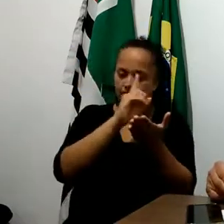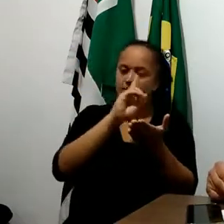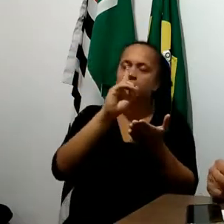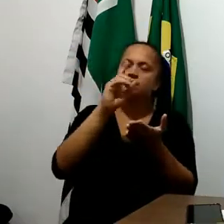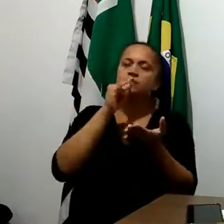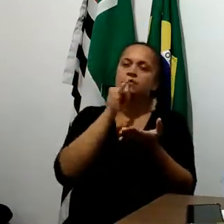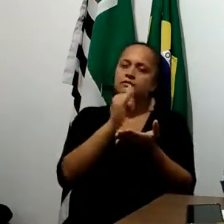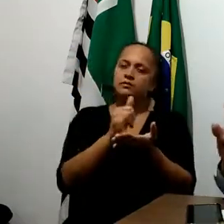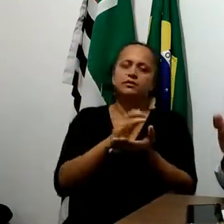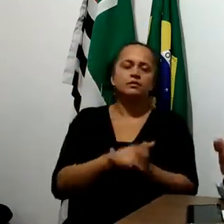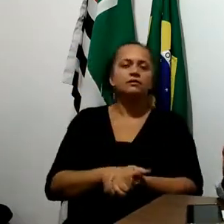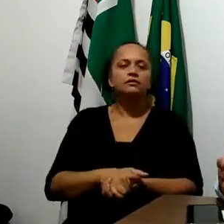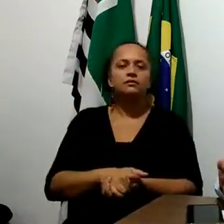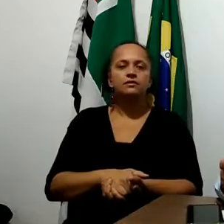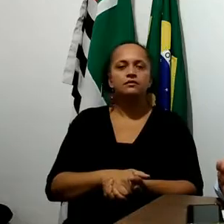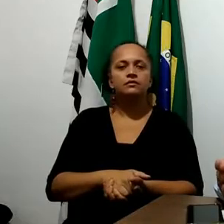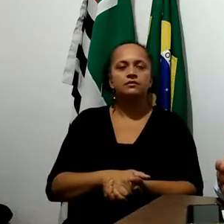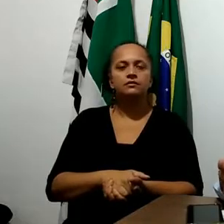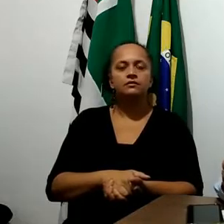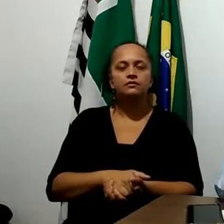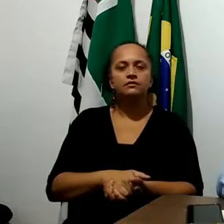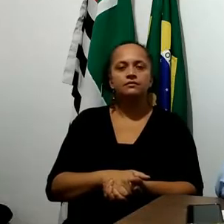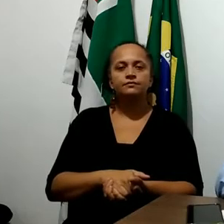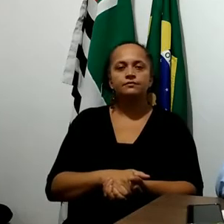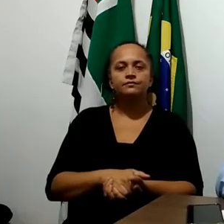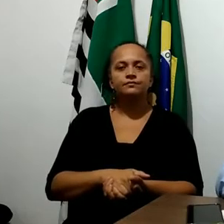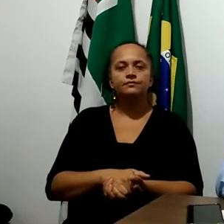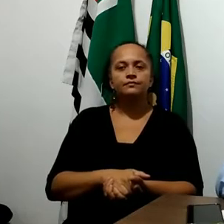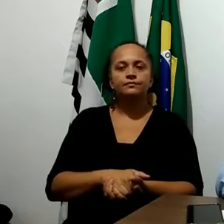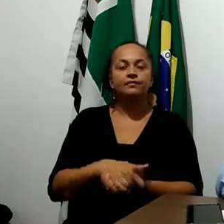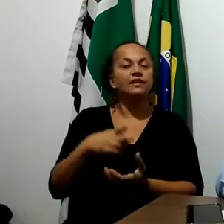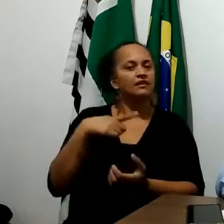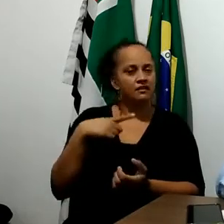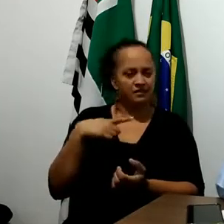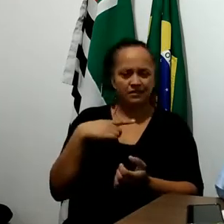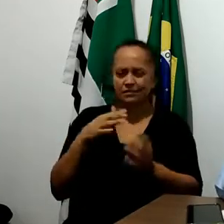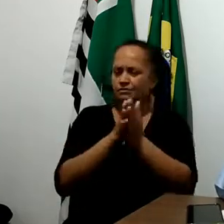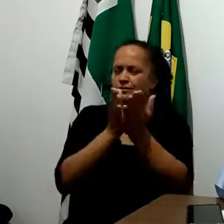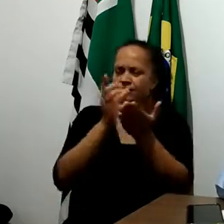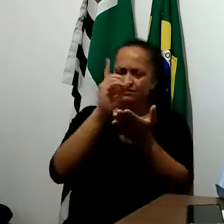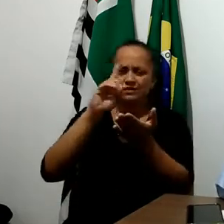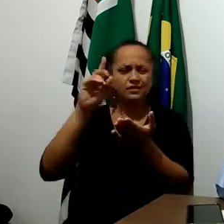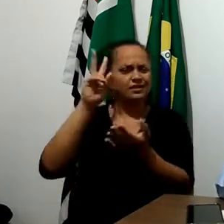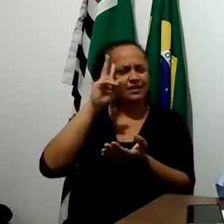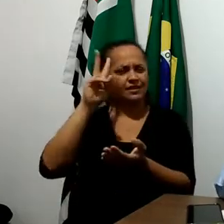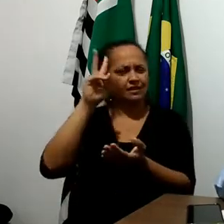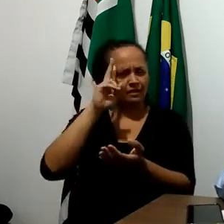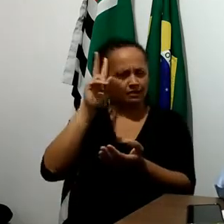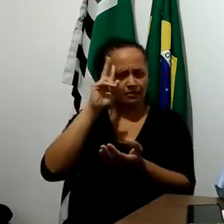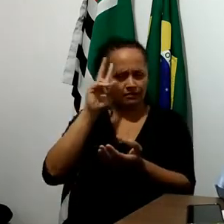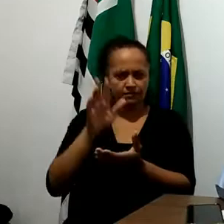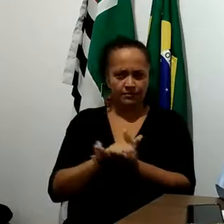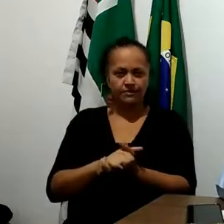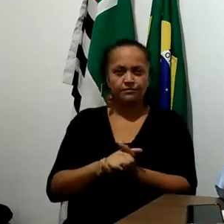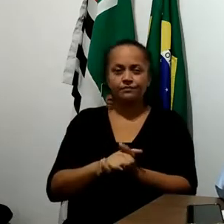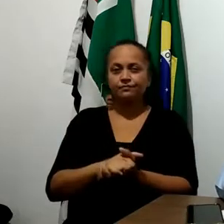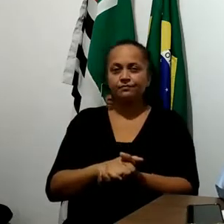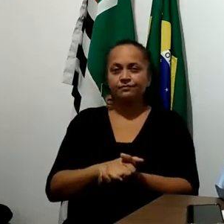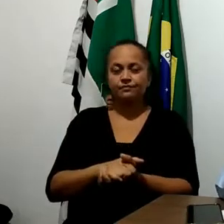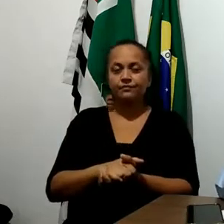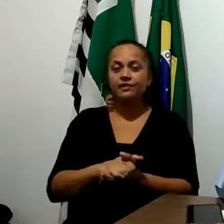gente tem alguns textos que a gente lembra muito bem. Você quer ver um texto que eu vou citar?